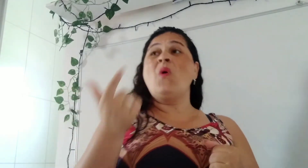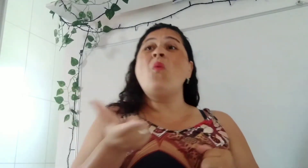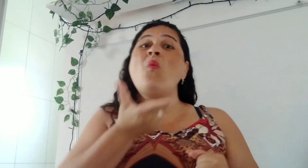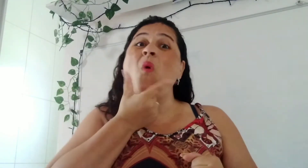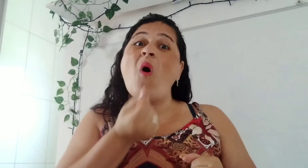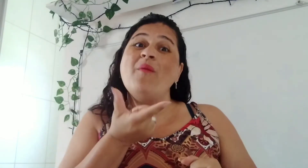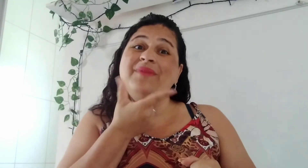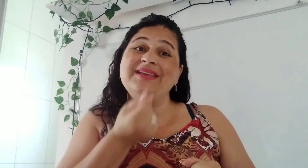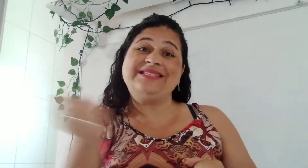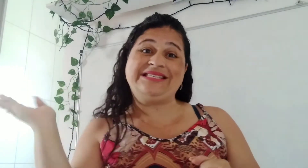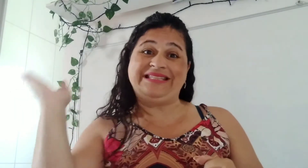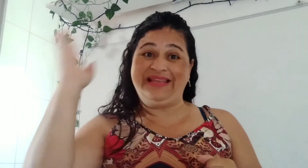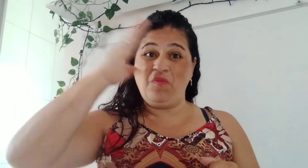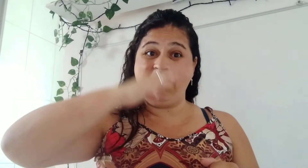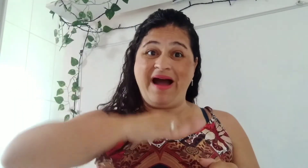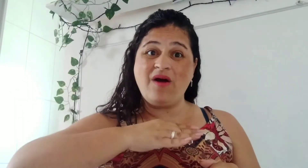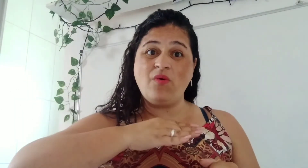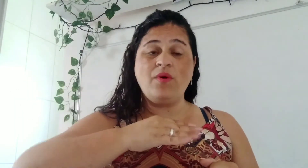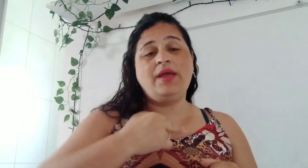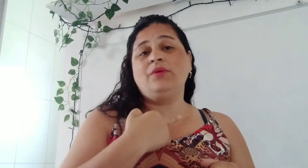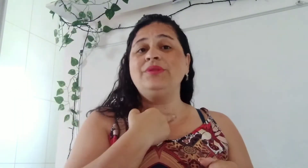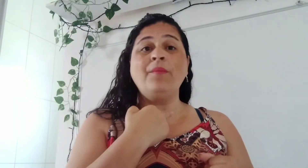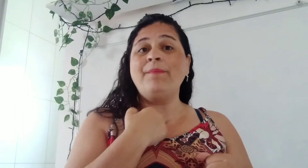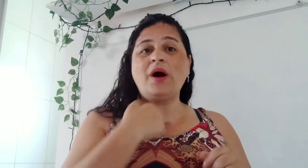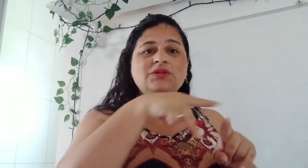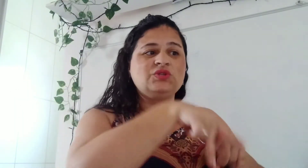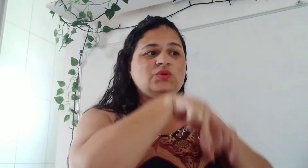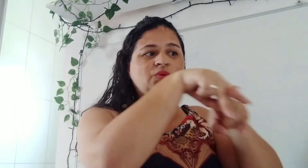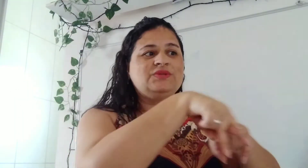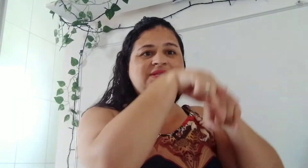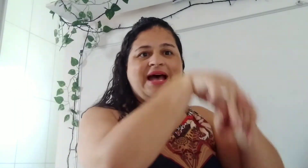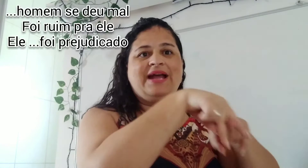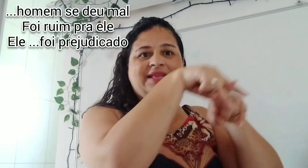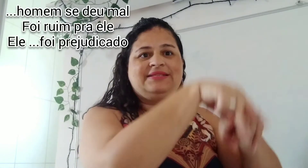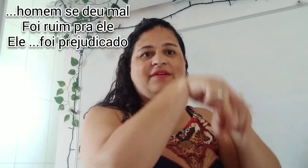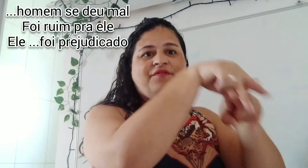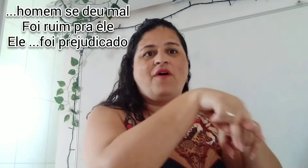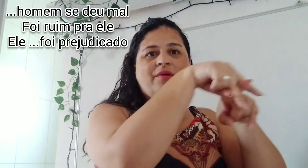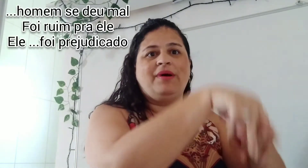o homem se deu mal, eu não posso usar dessa forma.